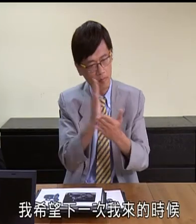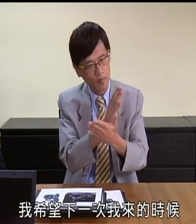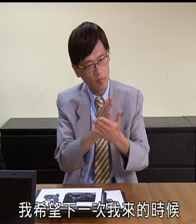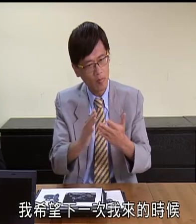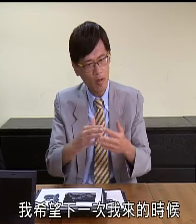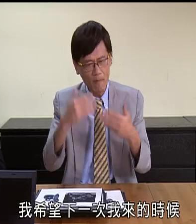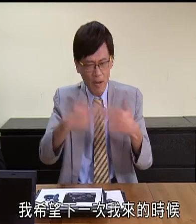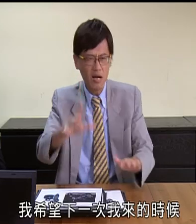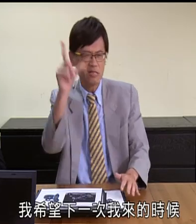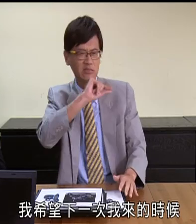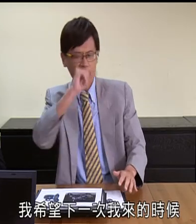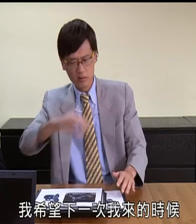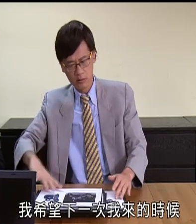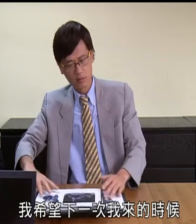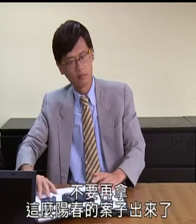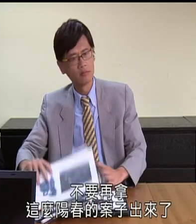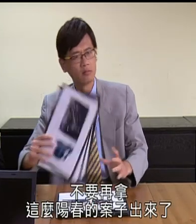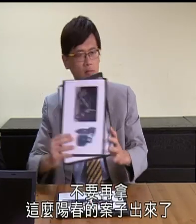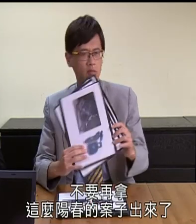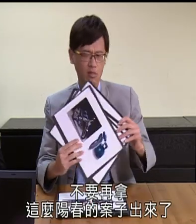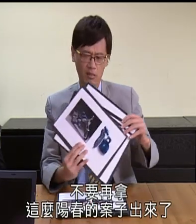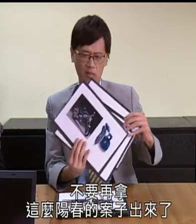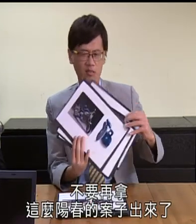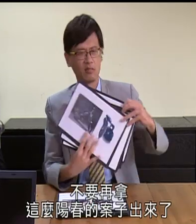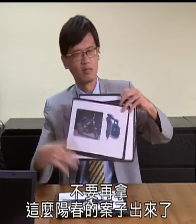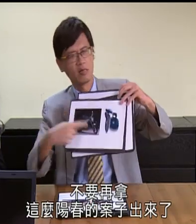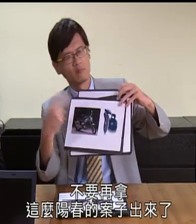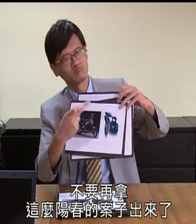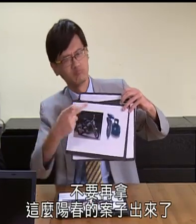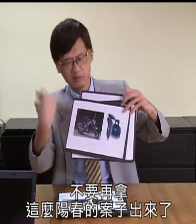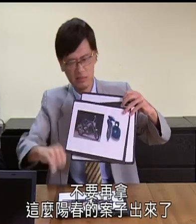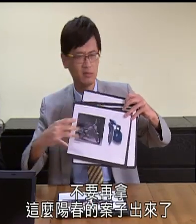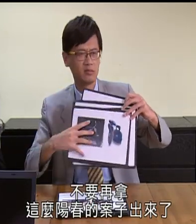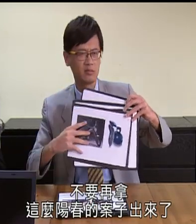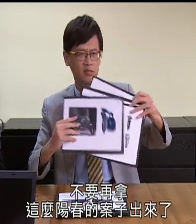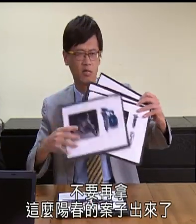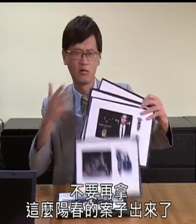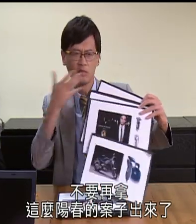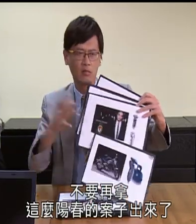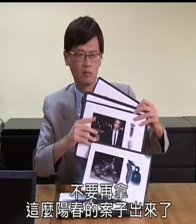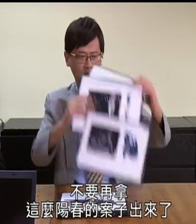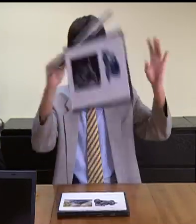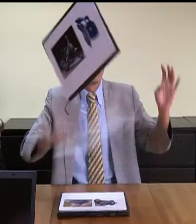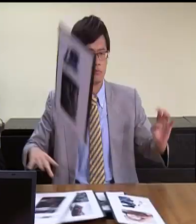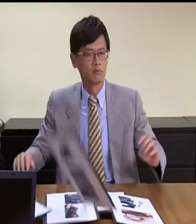我来的时候啊，不要再拿这么阳春的案子出来了。